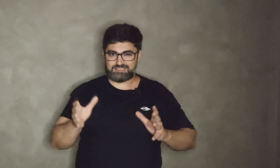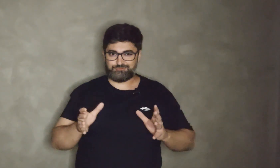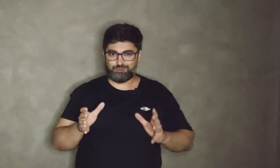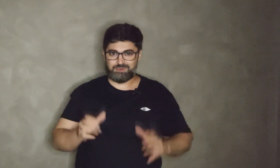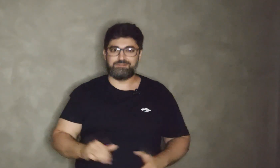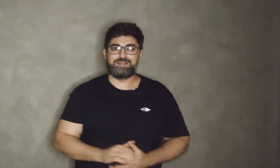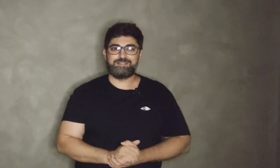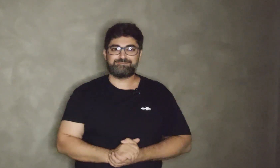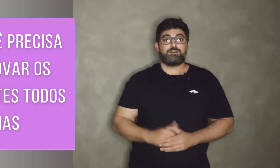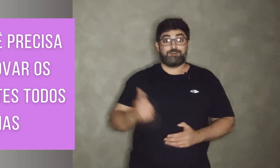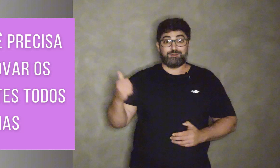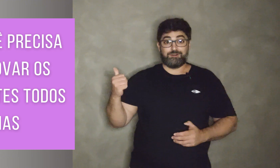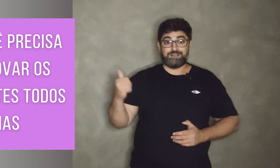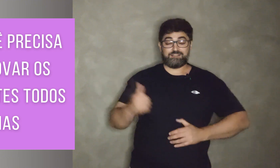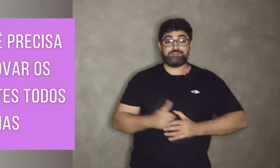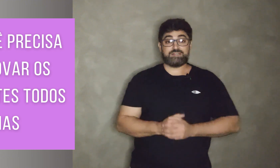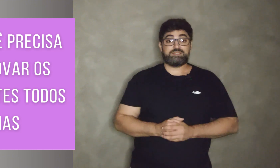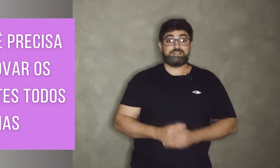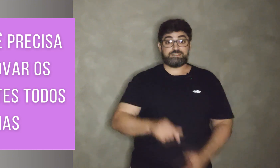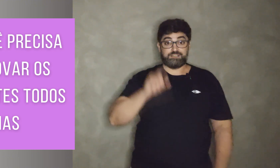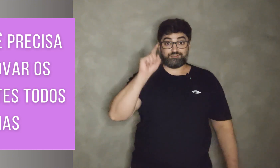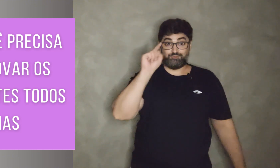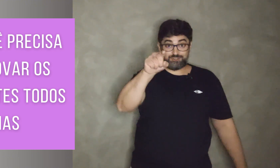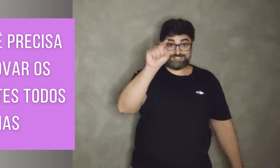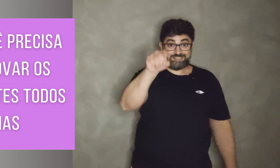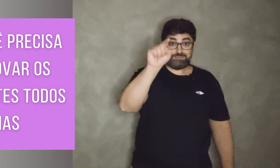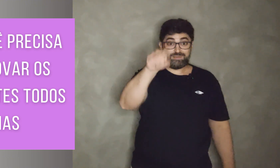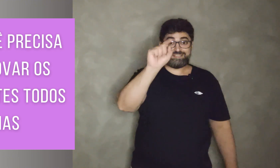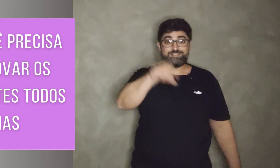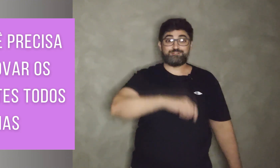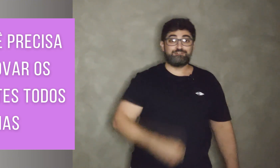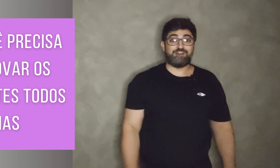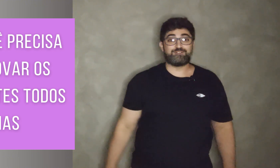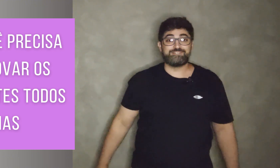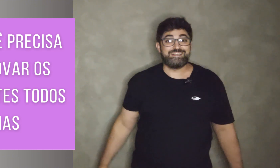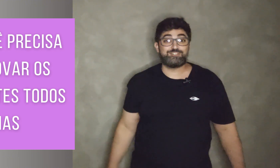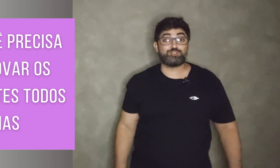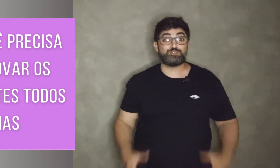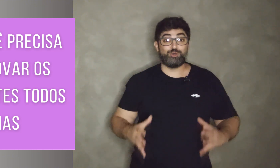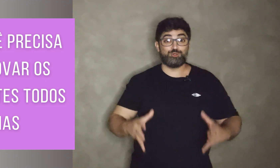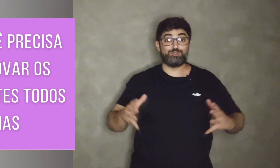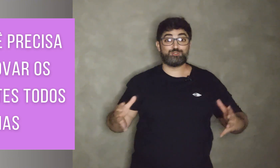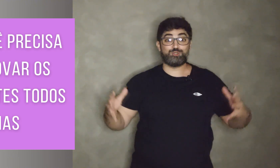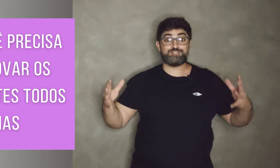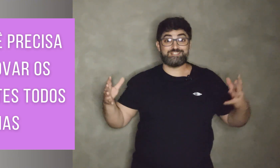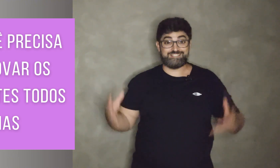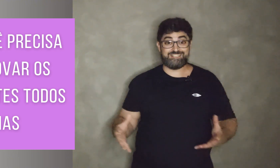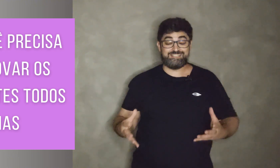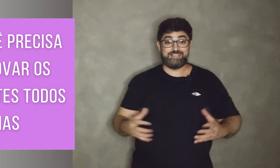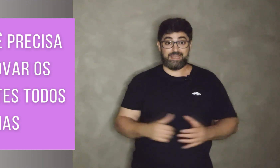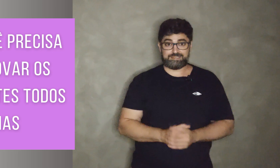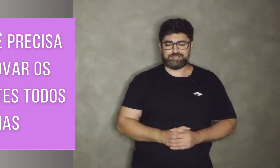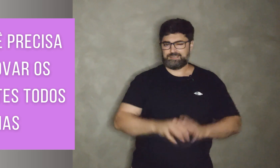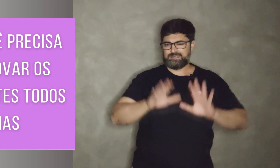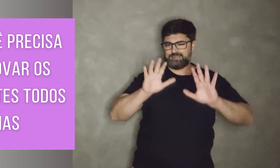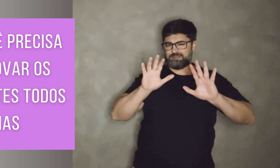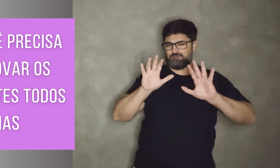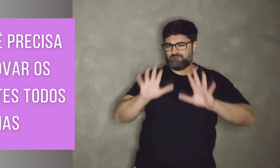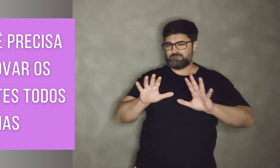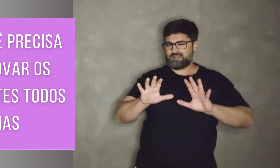se formando ali. Olha que frase interessante. Você precisa escovar os dentes todos os dias. Vamos